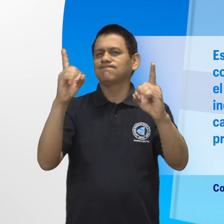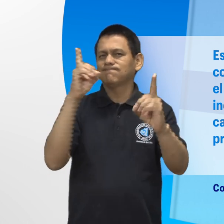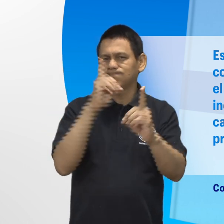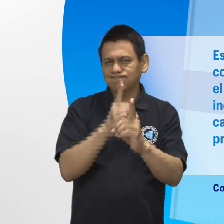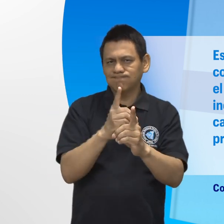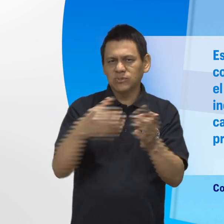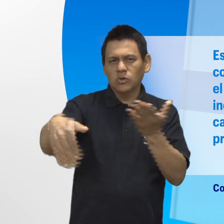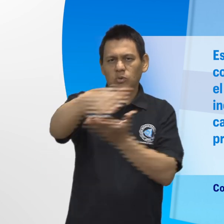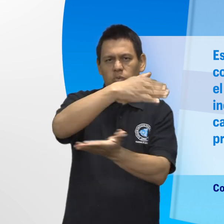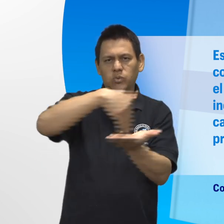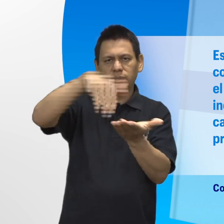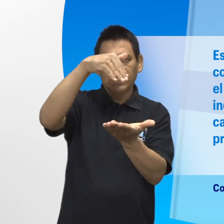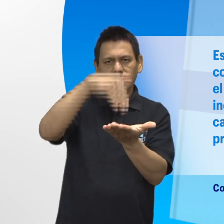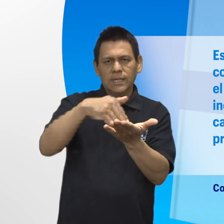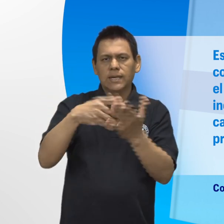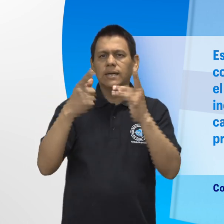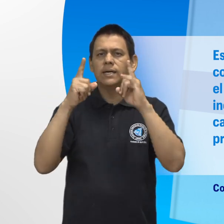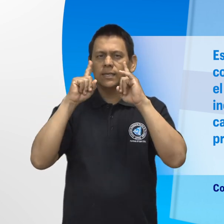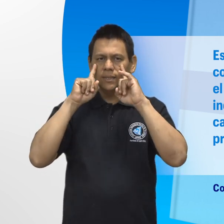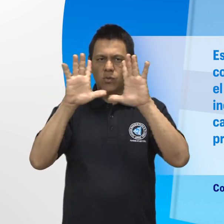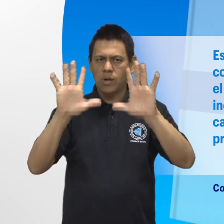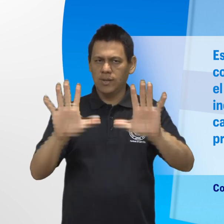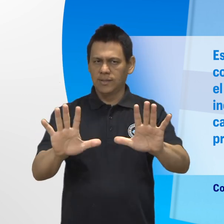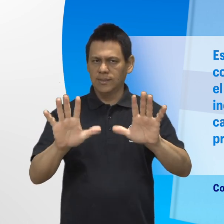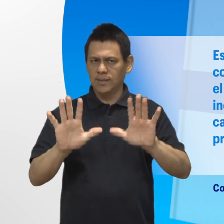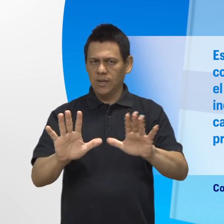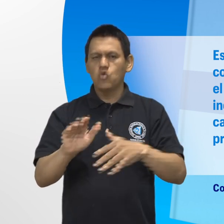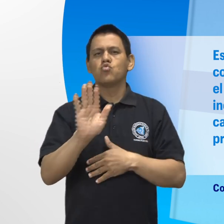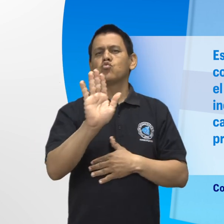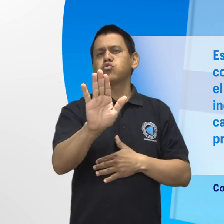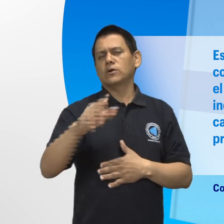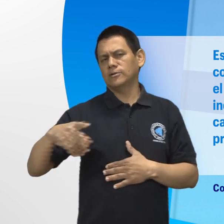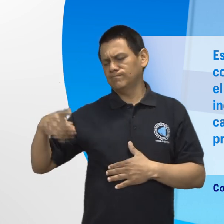La ley regulará y protegerá estos derechos.